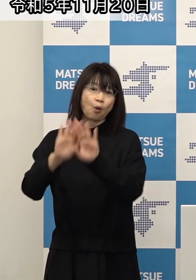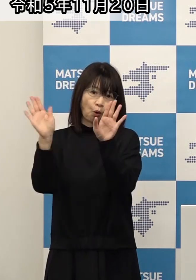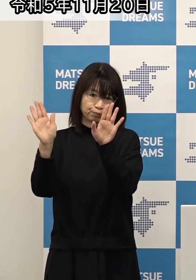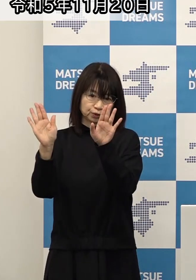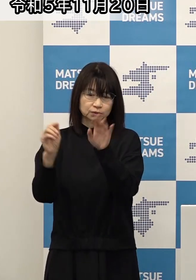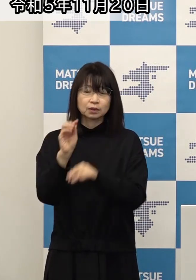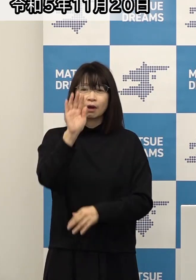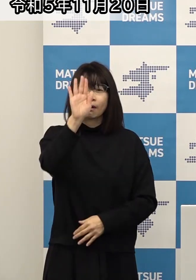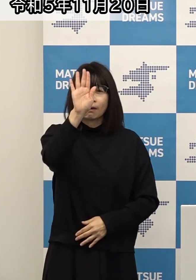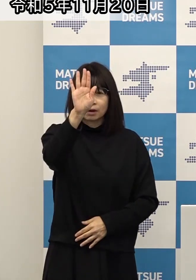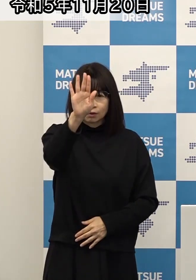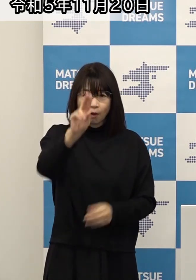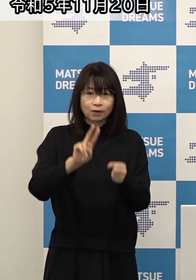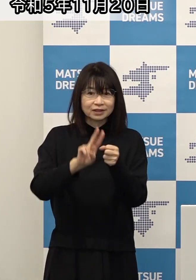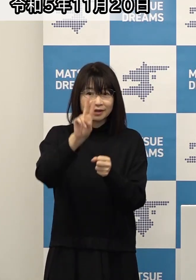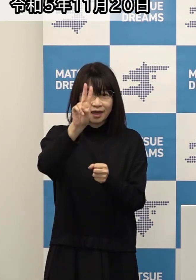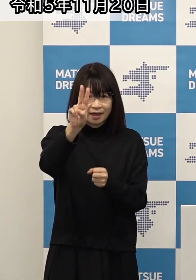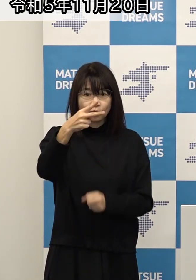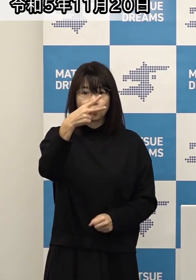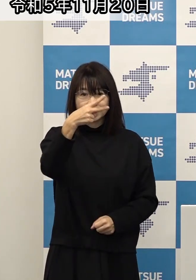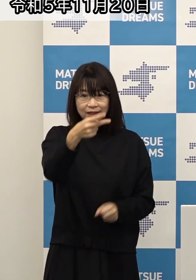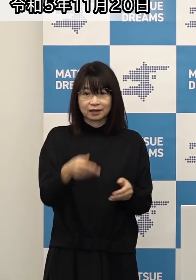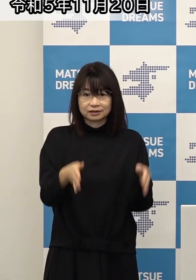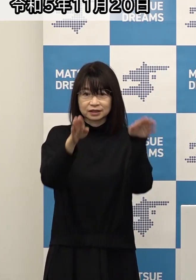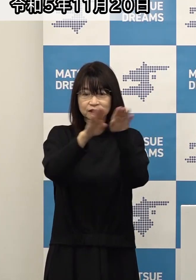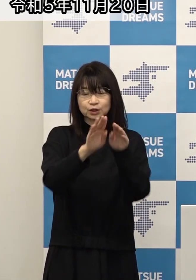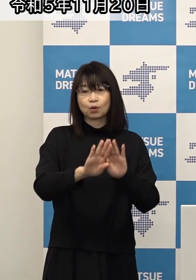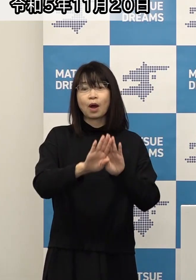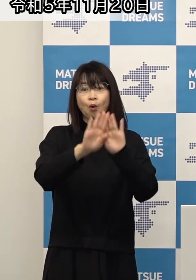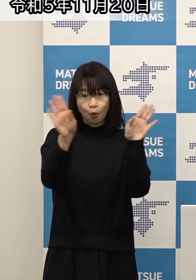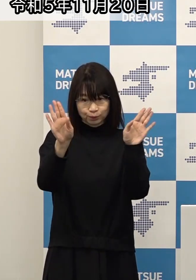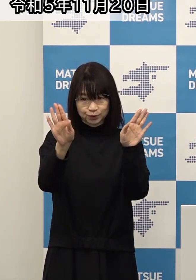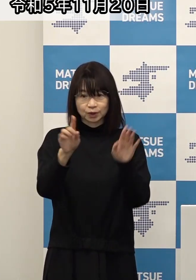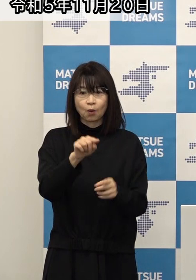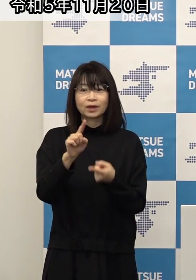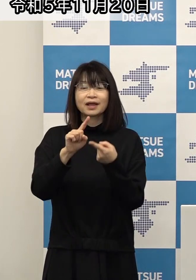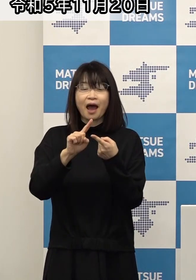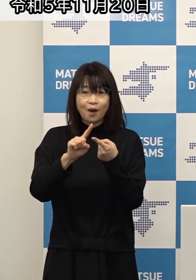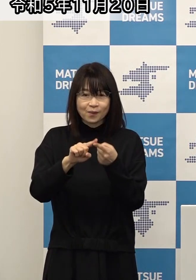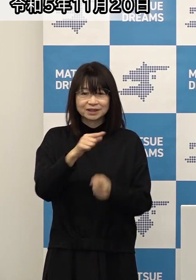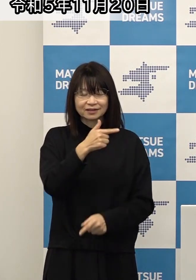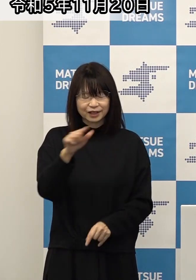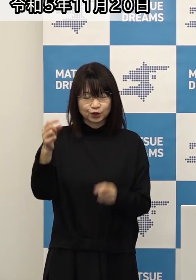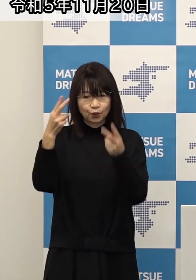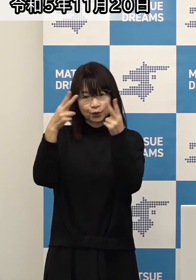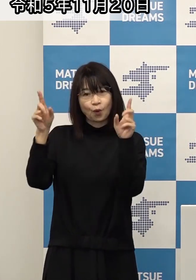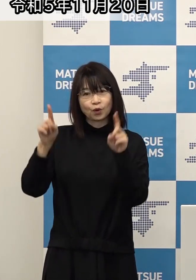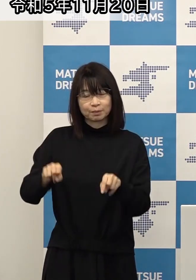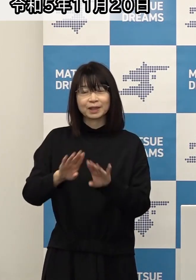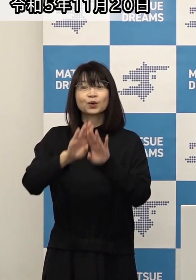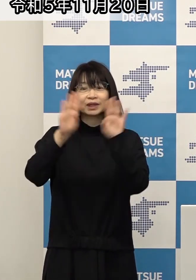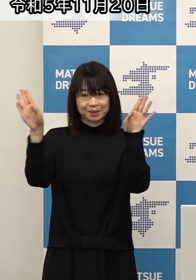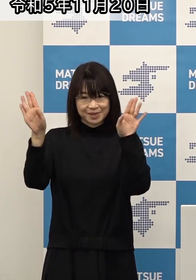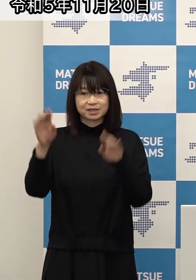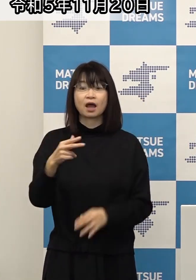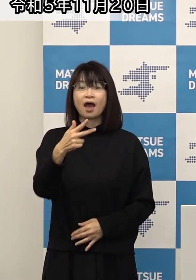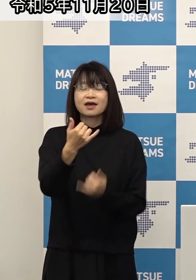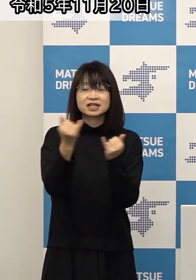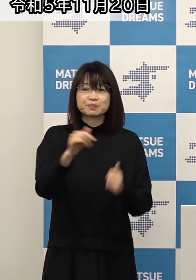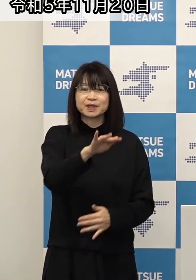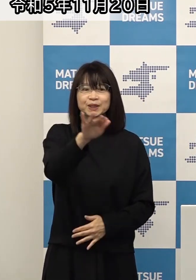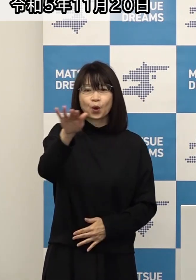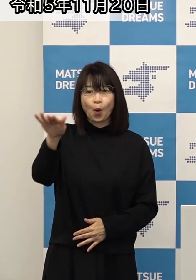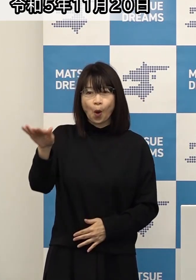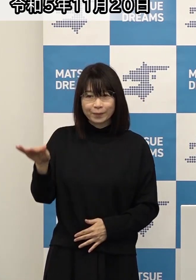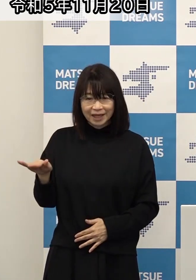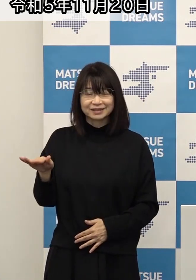するのにもまた合わせる形でですね、いろんなイベントをやっていきたいと思っておりますので、市民の皆さんにも幅広く、土日に結構や